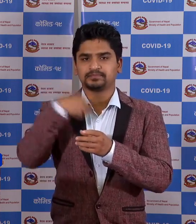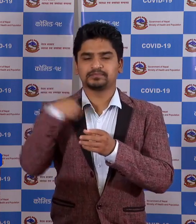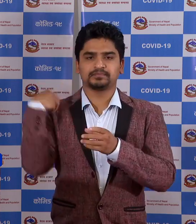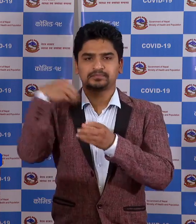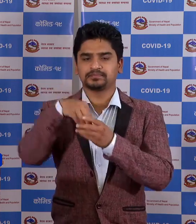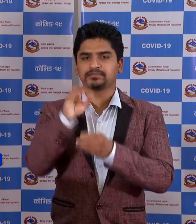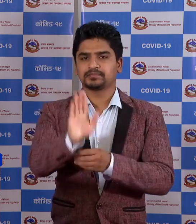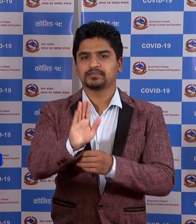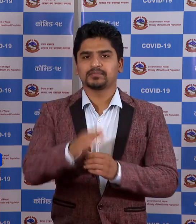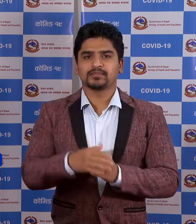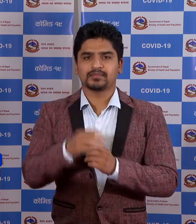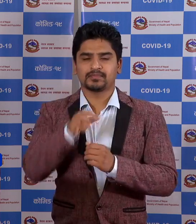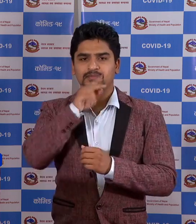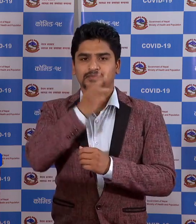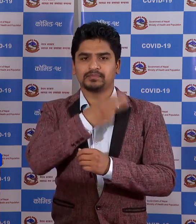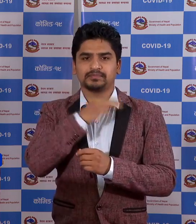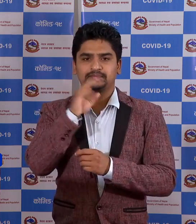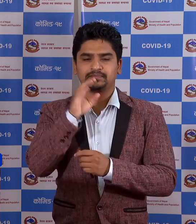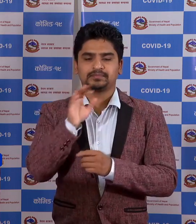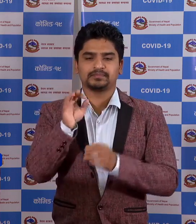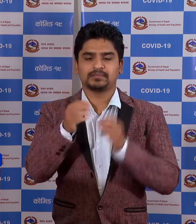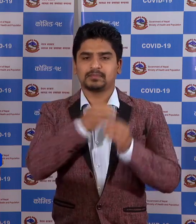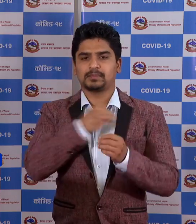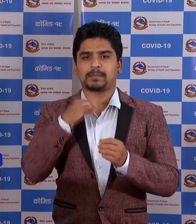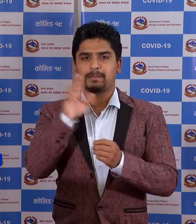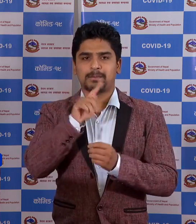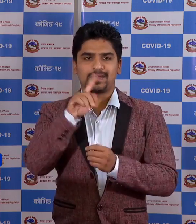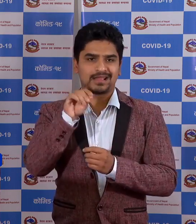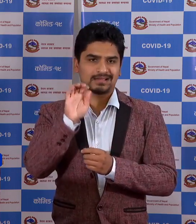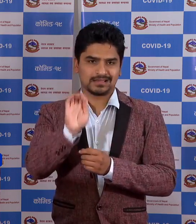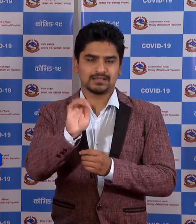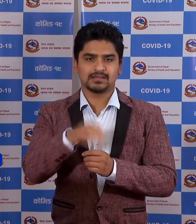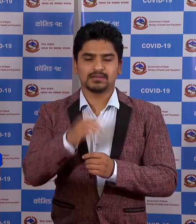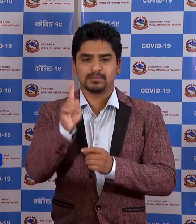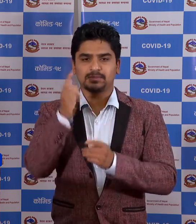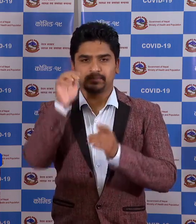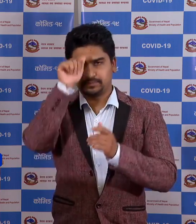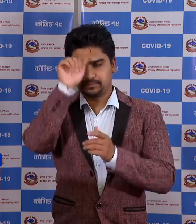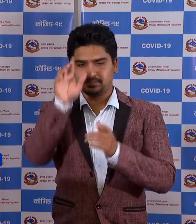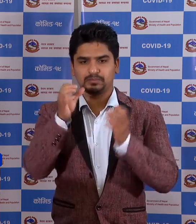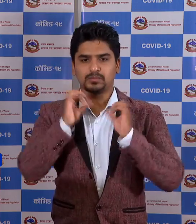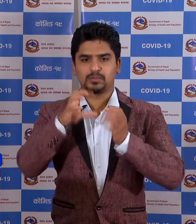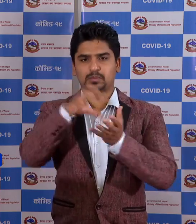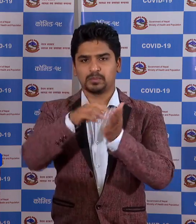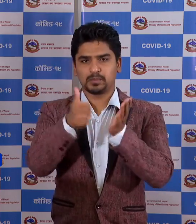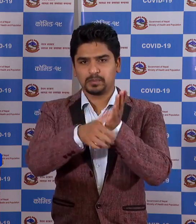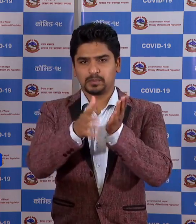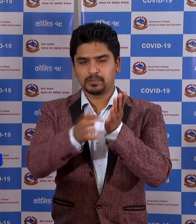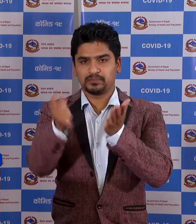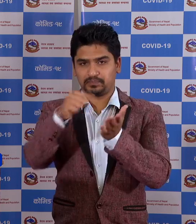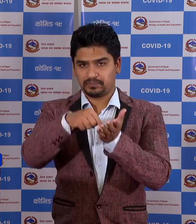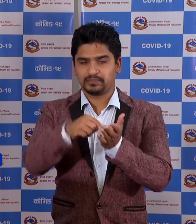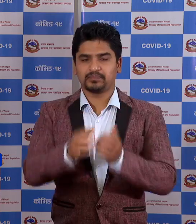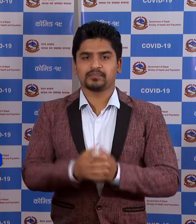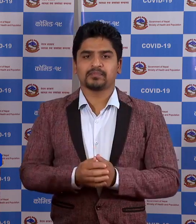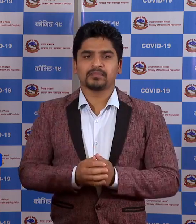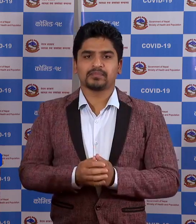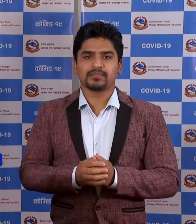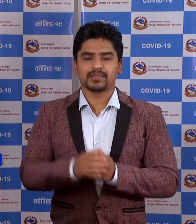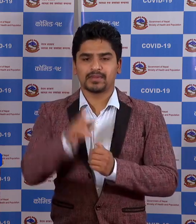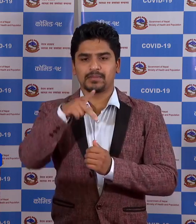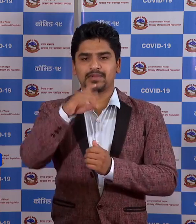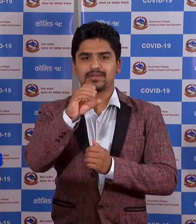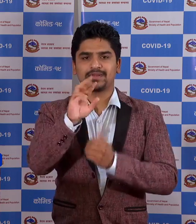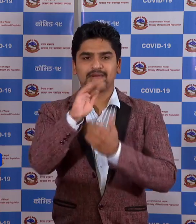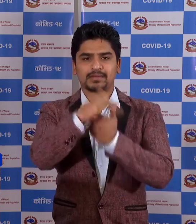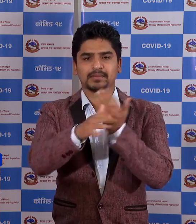म उपस्थित छु, प्रवक्ता डाक्टर विकास देवकोटा। पहिलो अपडेट मैले प्रयोगशालाको परीक्षणबाट गराउन चाहन्छु।